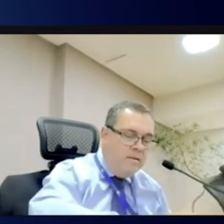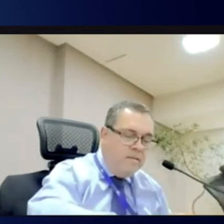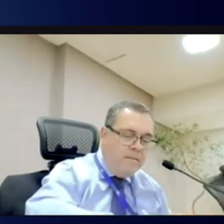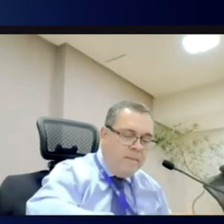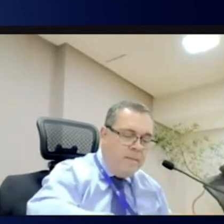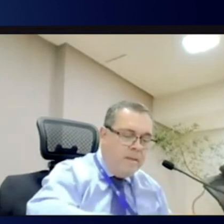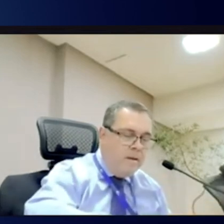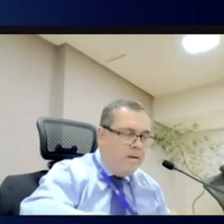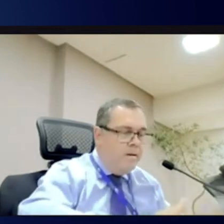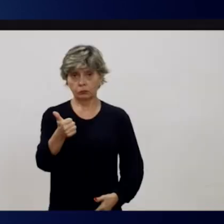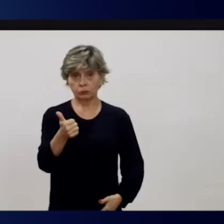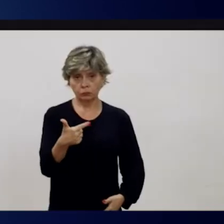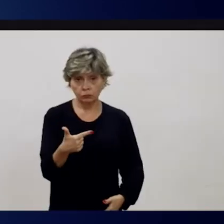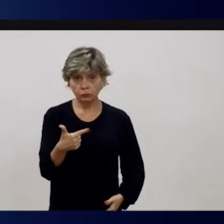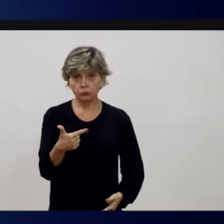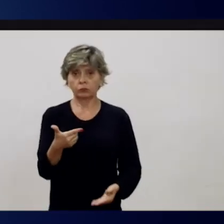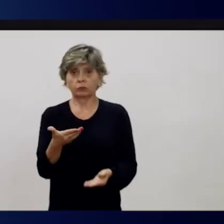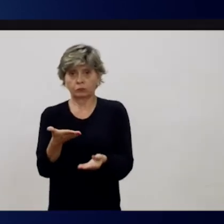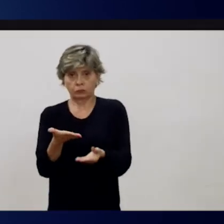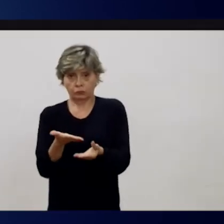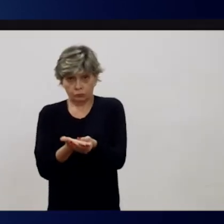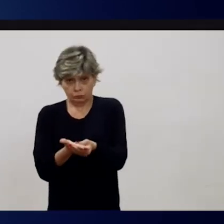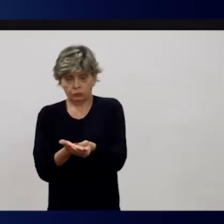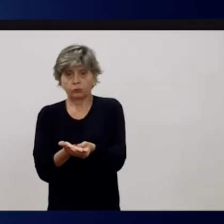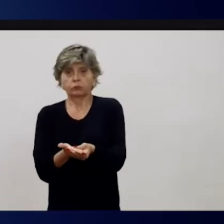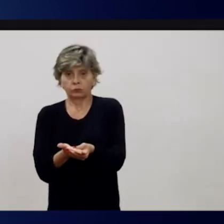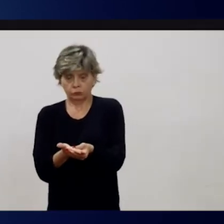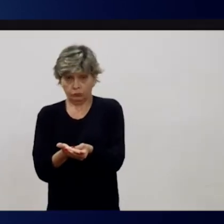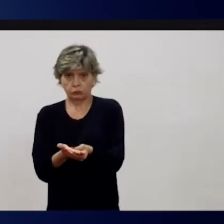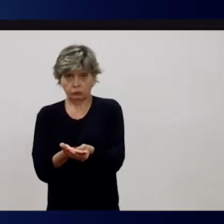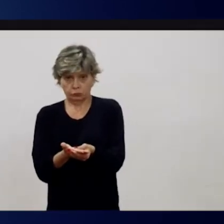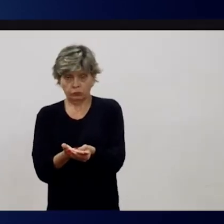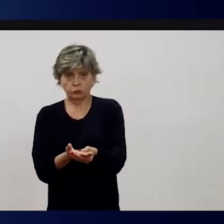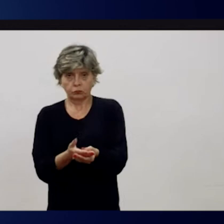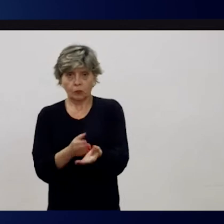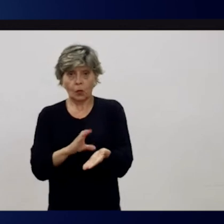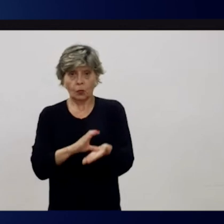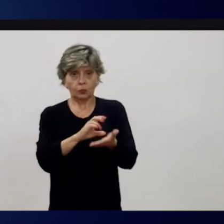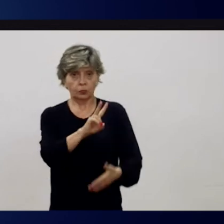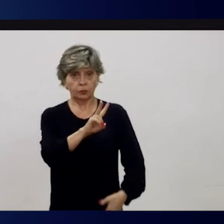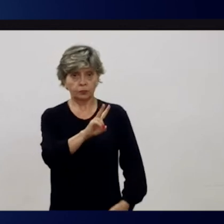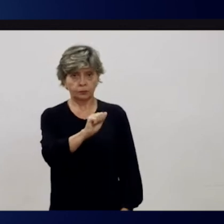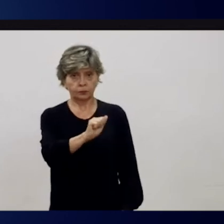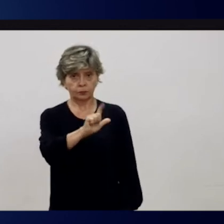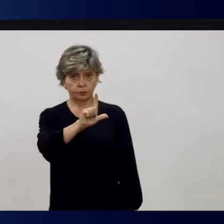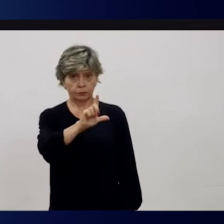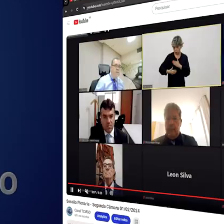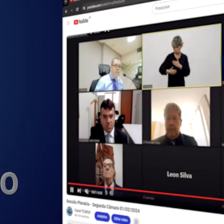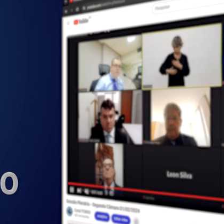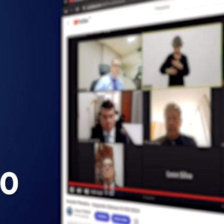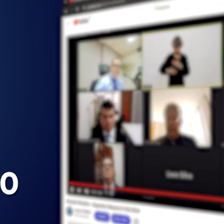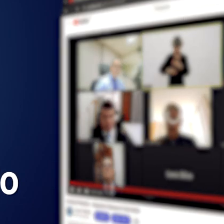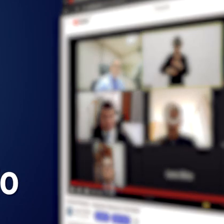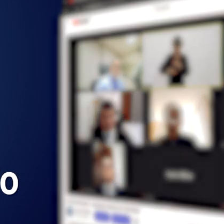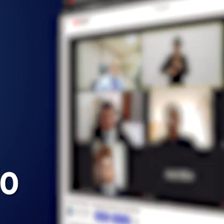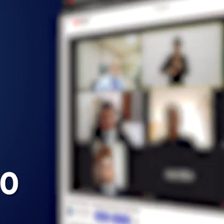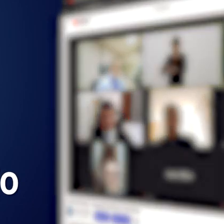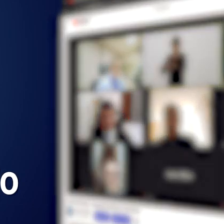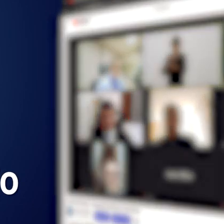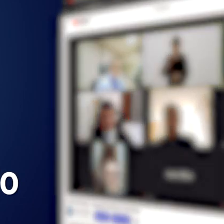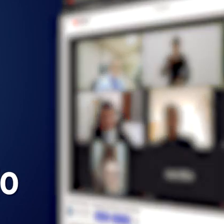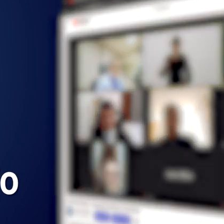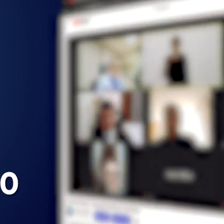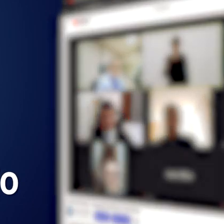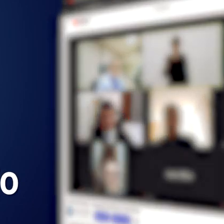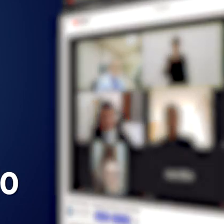plenário, Gustavo Melo Parreira, enquanto a intérprete Vanusa de Oliveira fez a tradução para a linguagem de sinais. A sessão foi transmitida